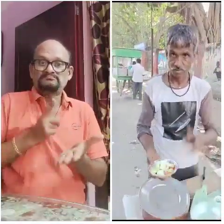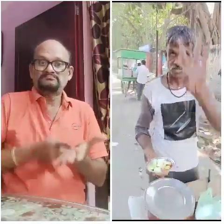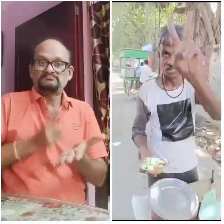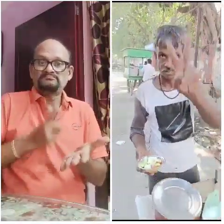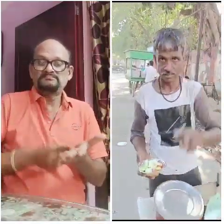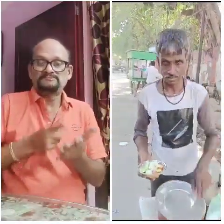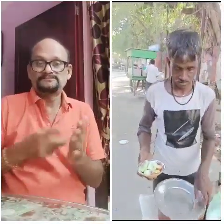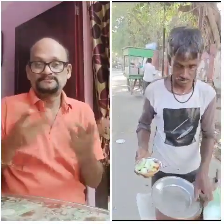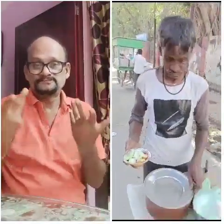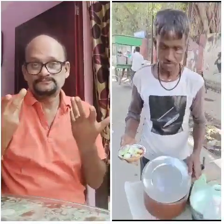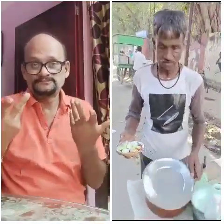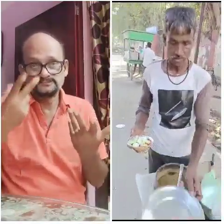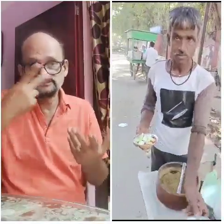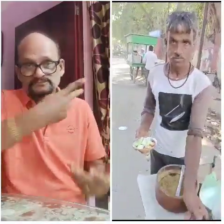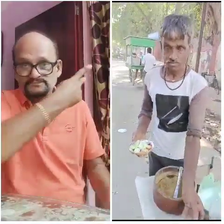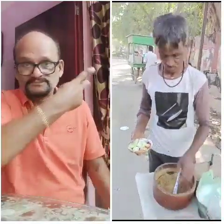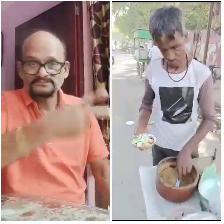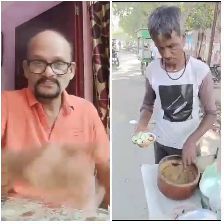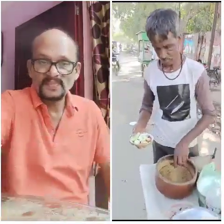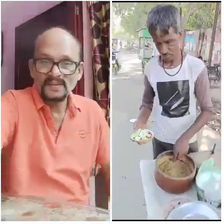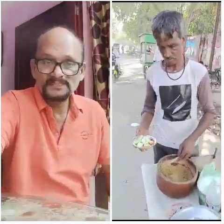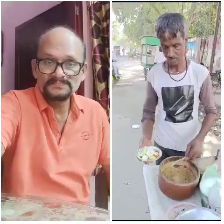आज ठीज प्सक्लाग फिर आज़ प्सके लंगाते है तैनसमालो कि लिगाते है